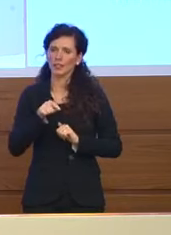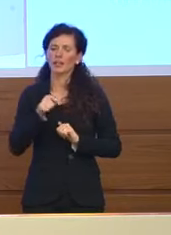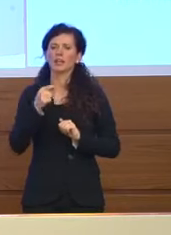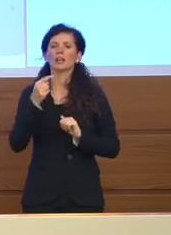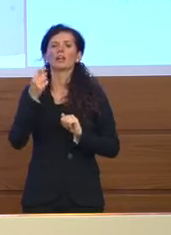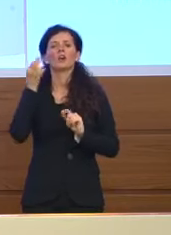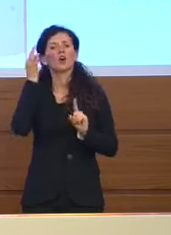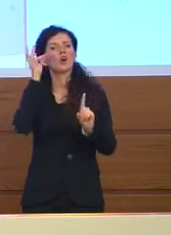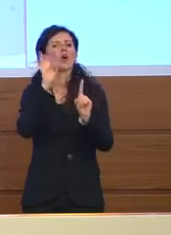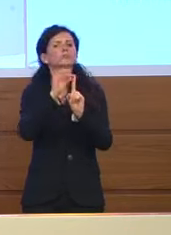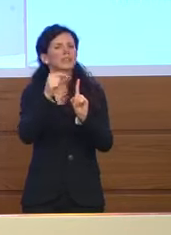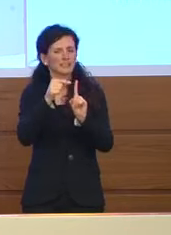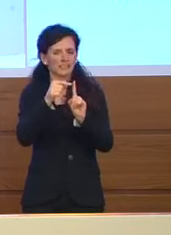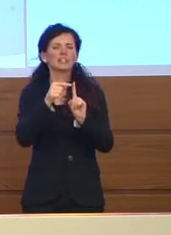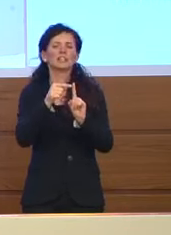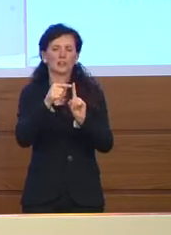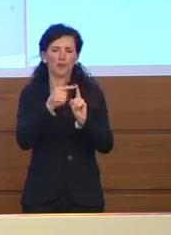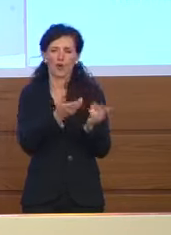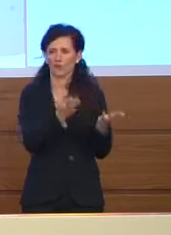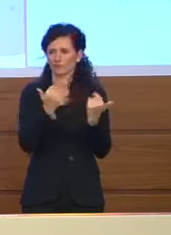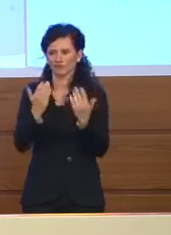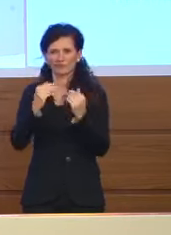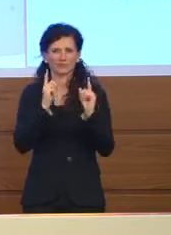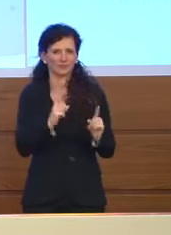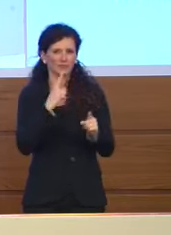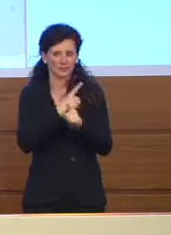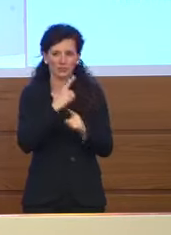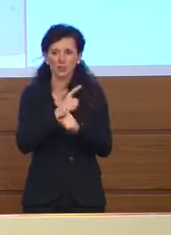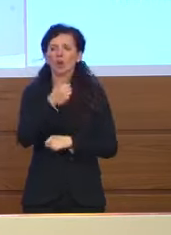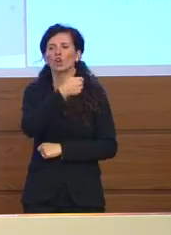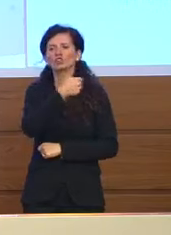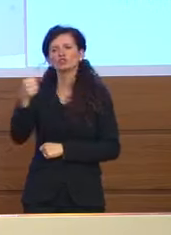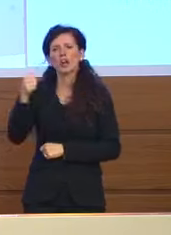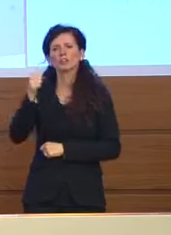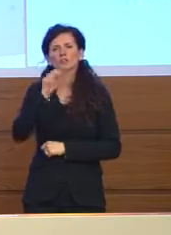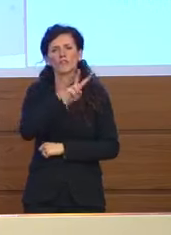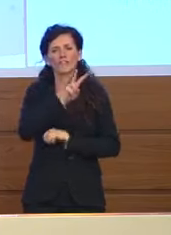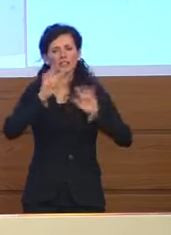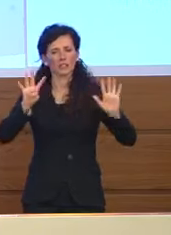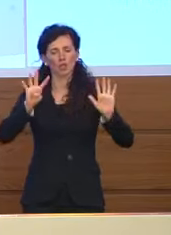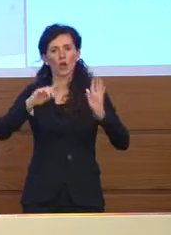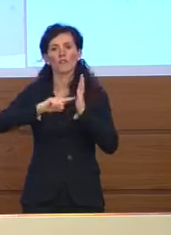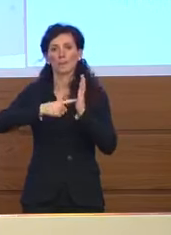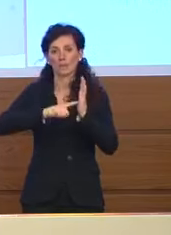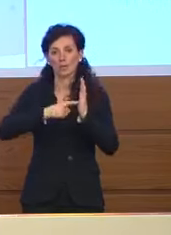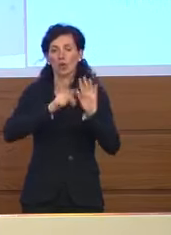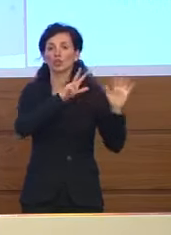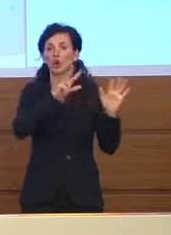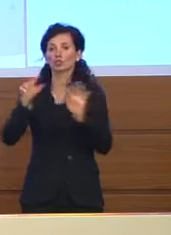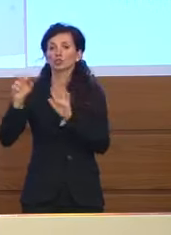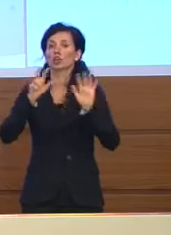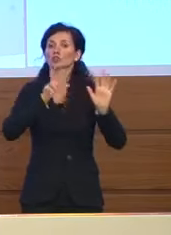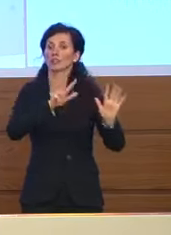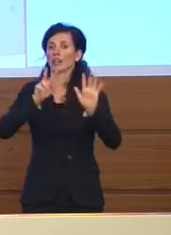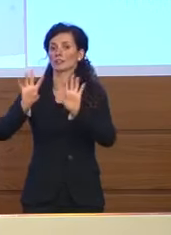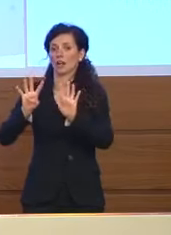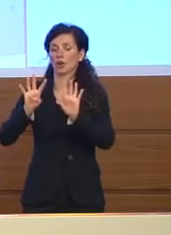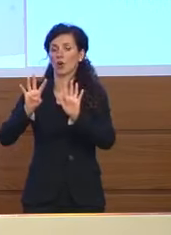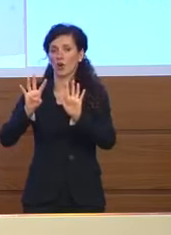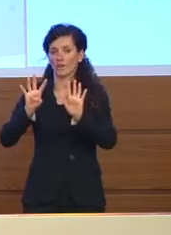raccolta delle donazioni abbiamo raggiunto la cifra di 129 milioni 889mila